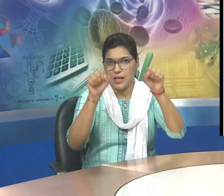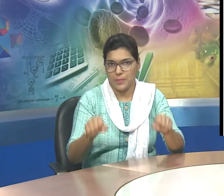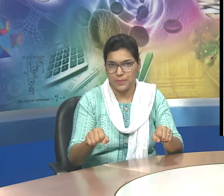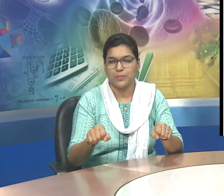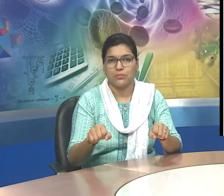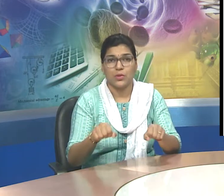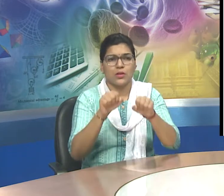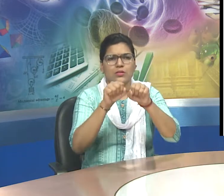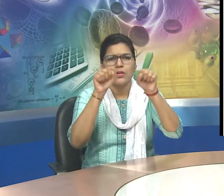यह शब्द है सिस्टम।